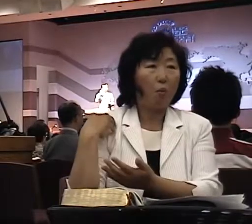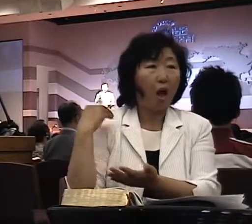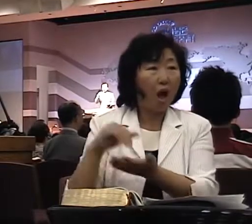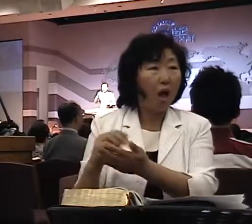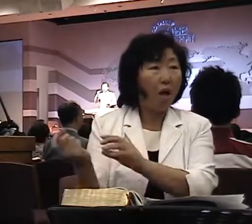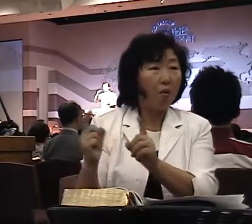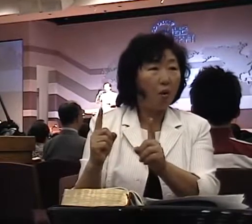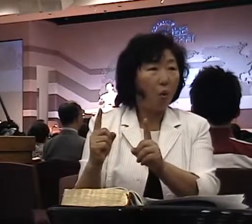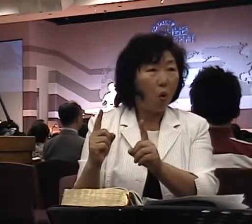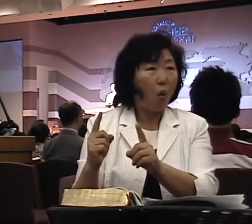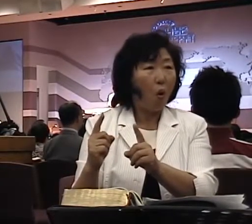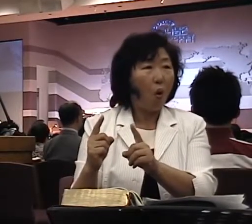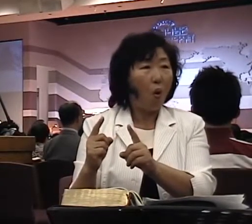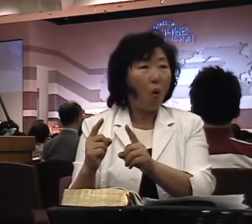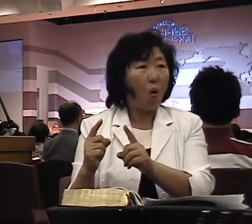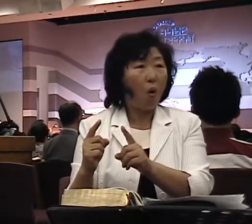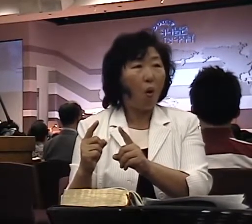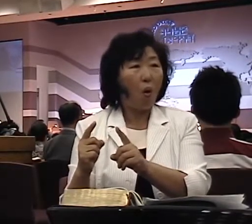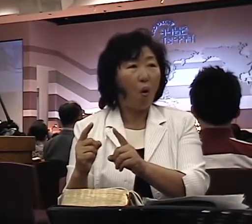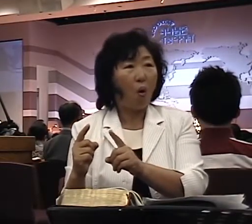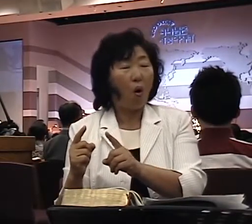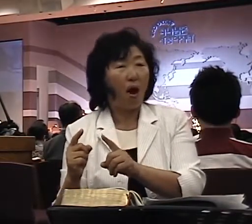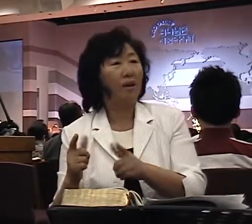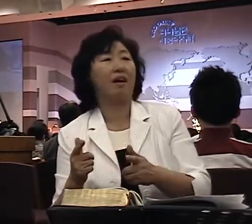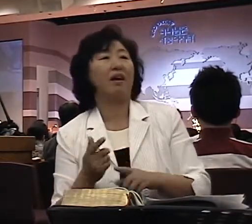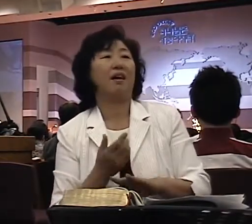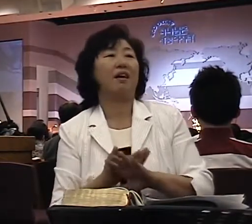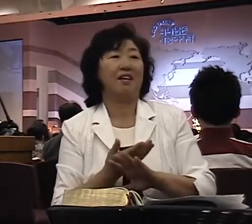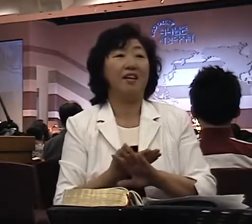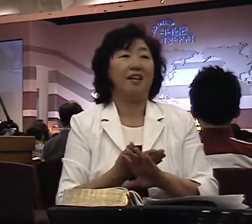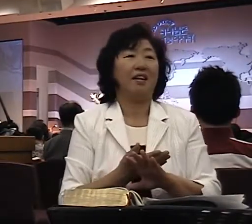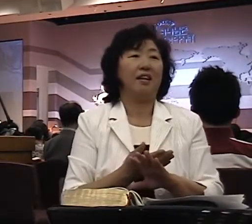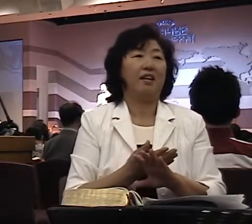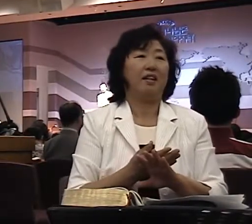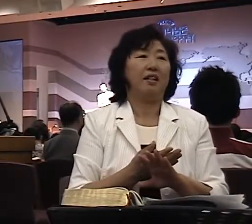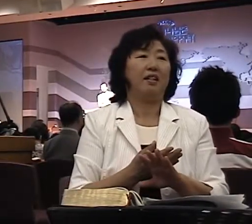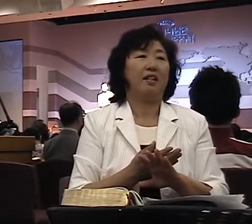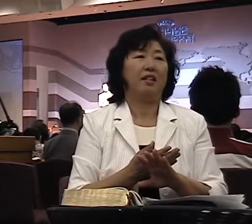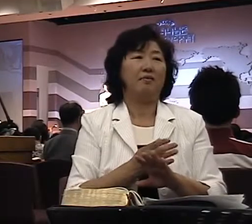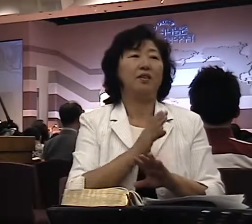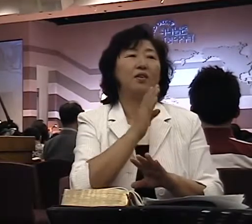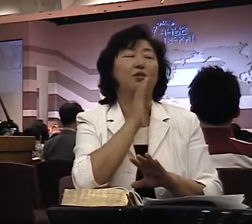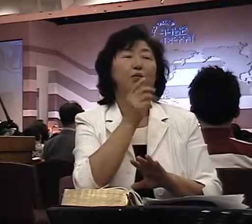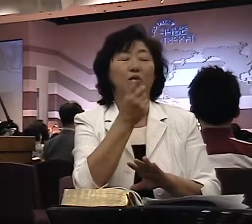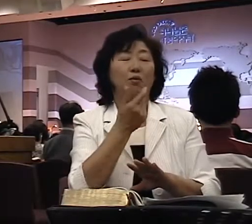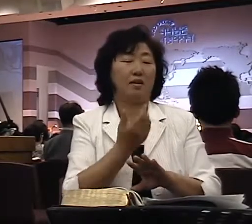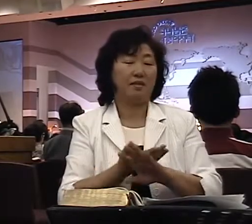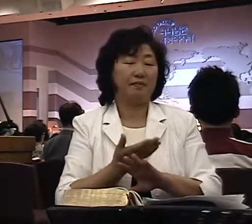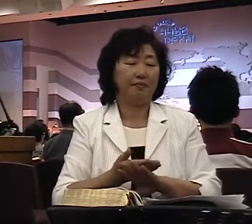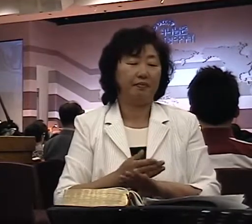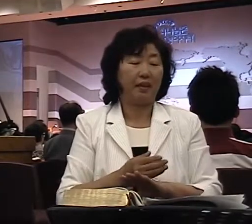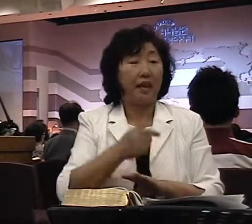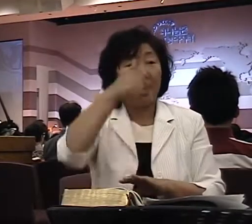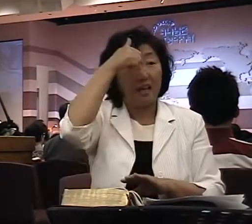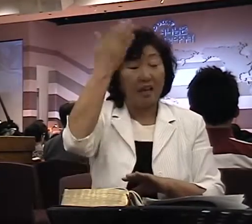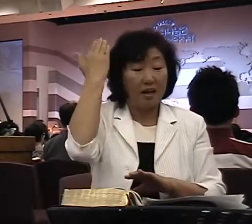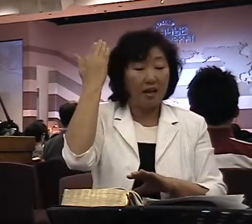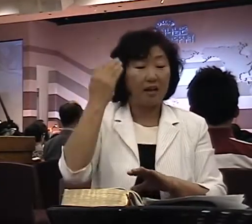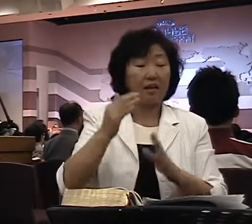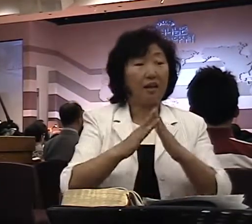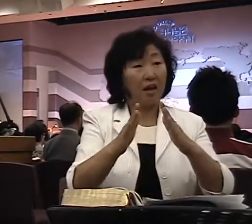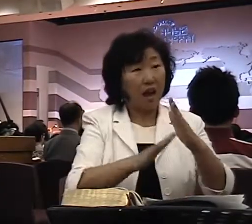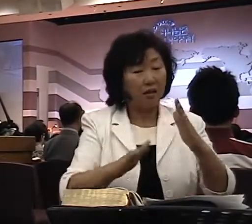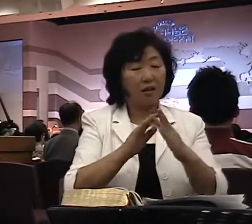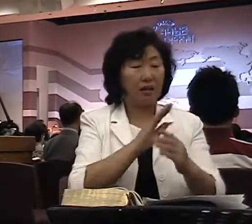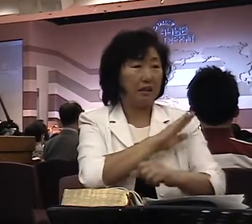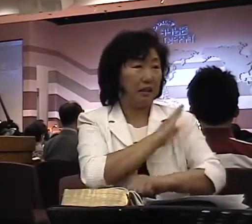한 번 이렇게 영성이 망가졌을 때 옛날에 가졌던 카리스마를 회복 못하더라고요. 옛날에 가졌던 능력을